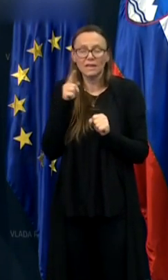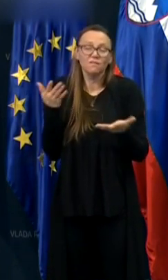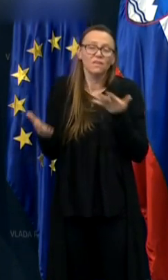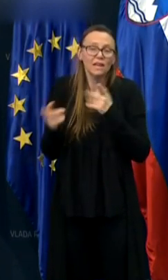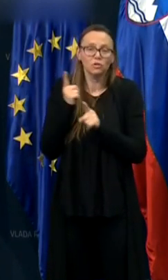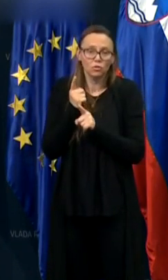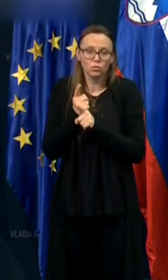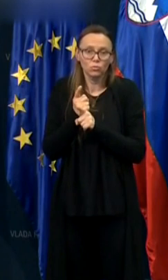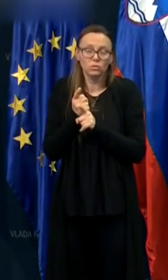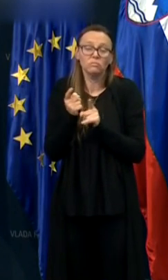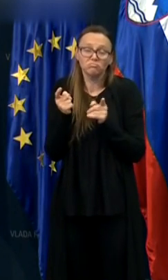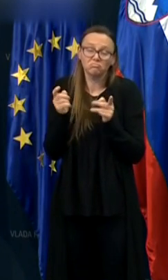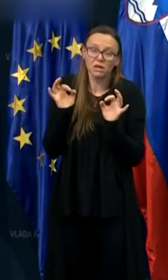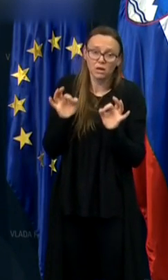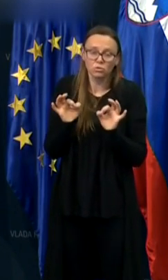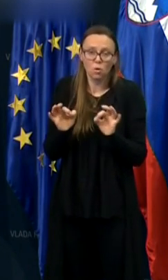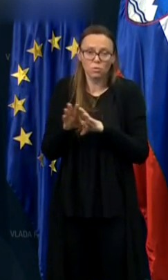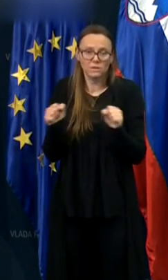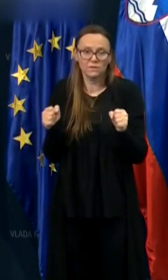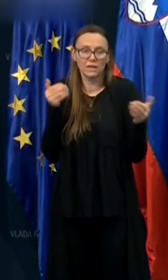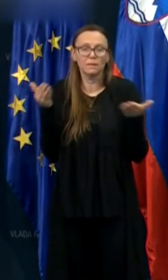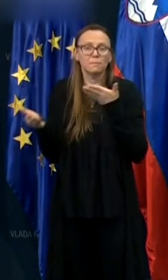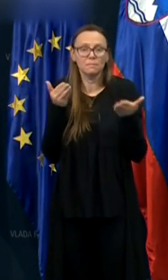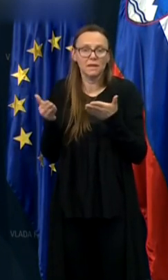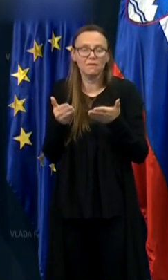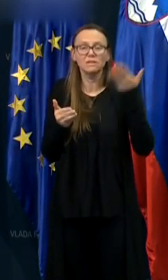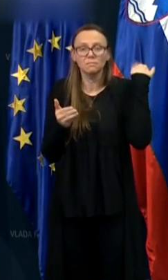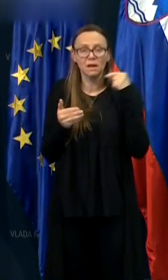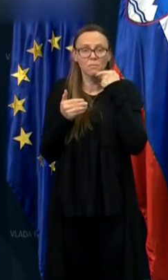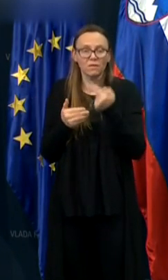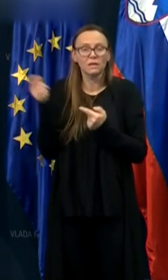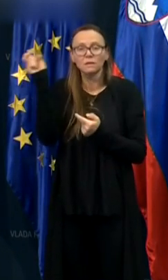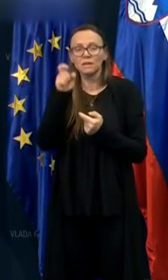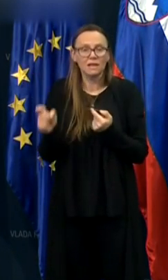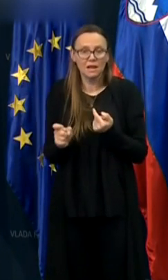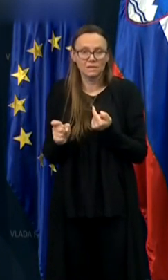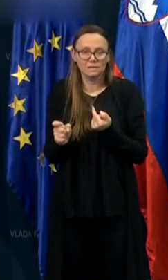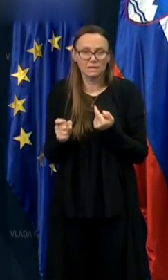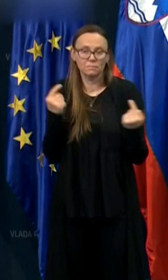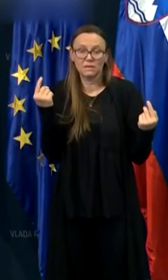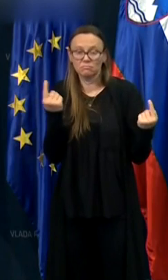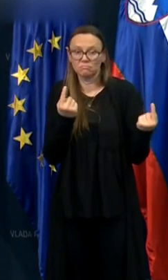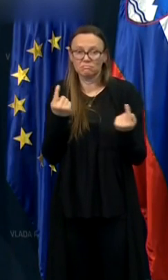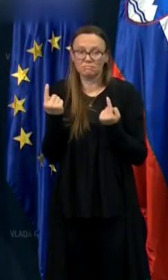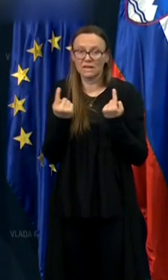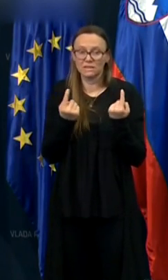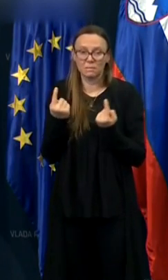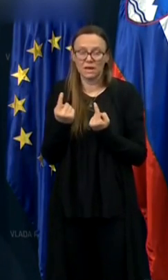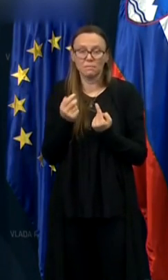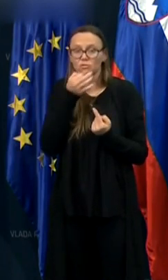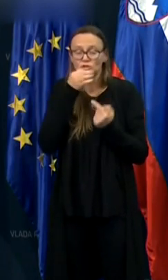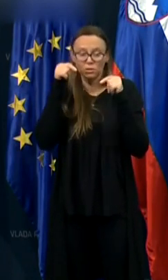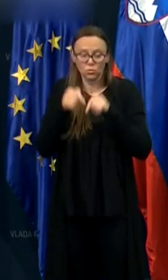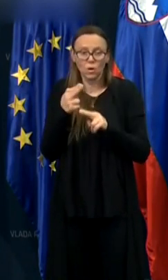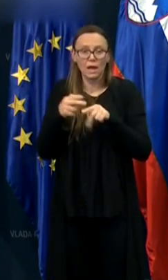tudi sorazmerno dobro izvedeni, je primerjava z prej omenjenimi italijanskimi razmerami. Če bi pri nas